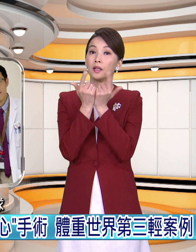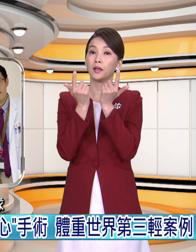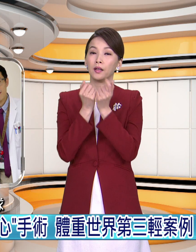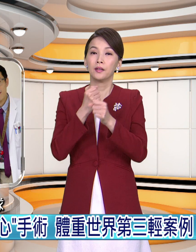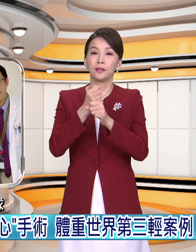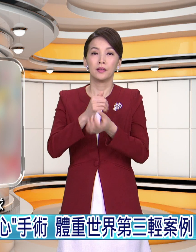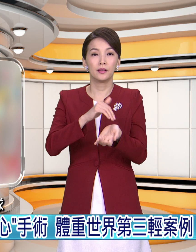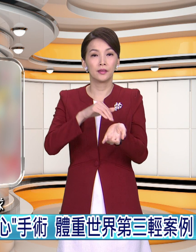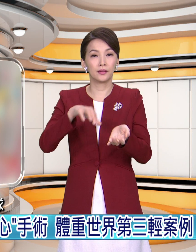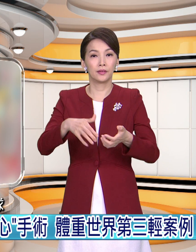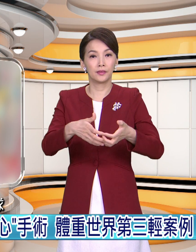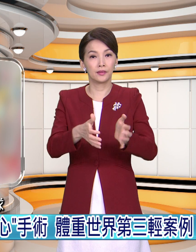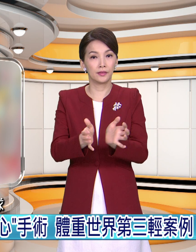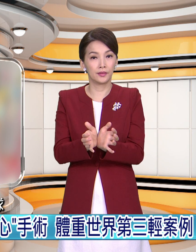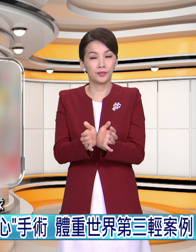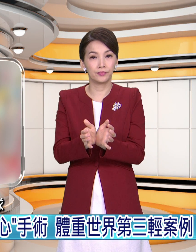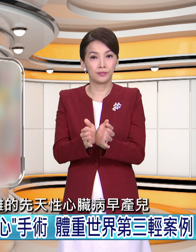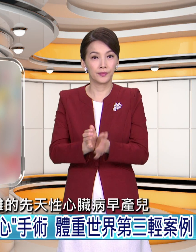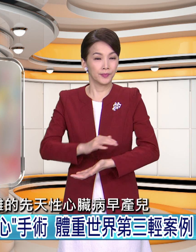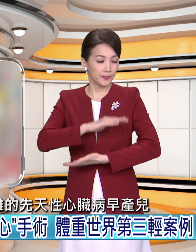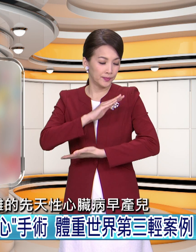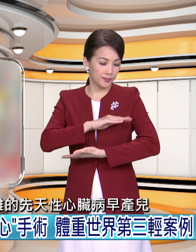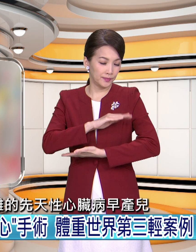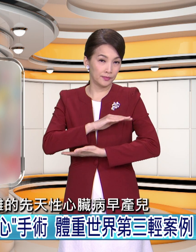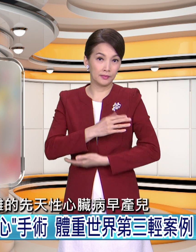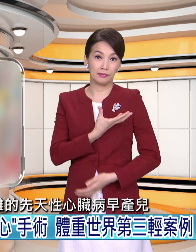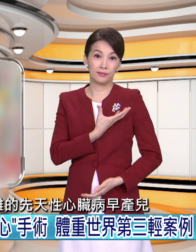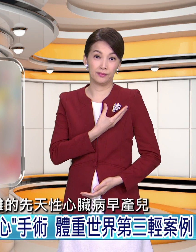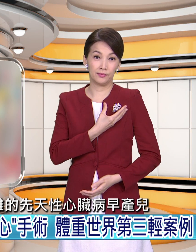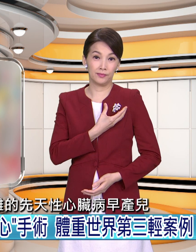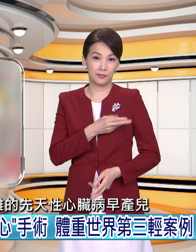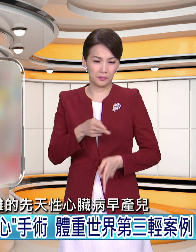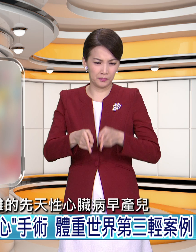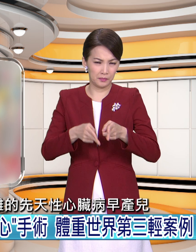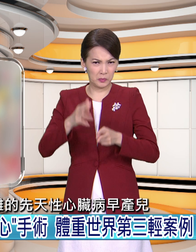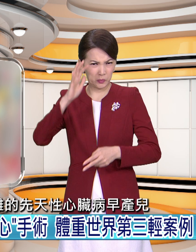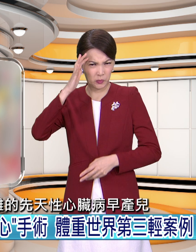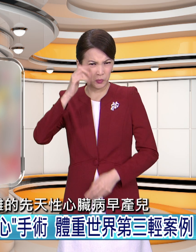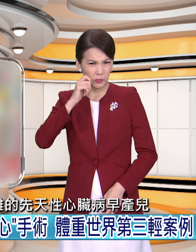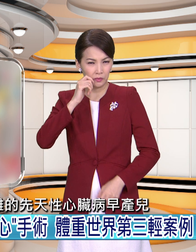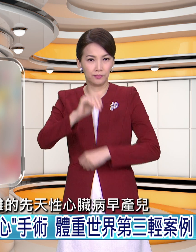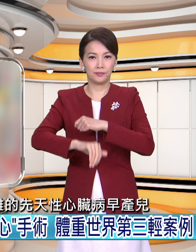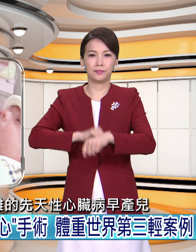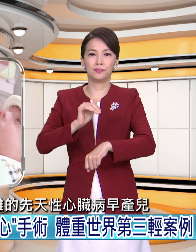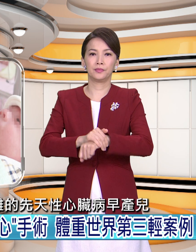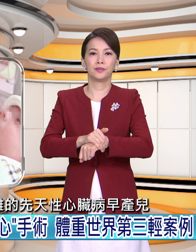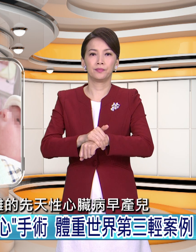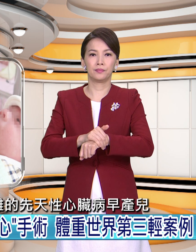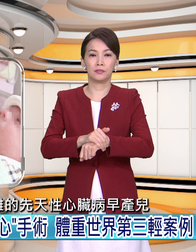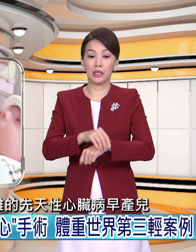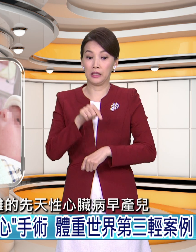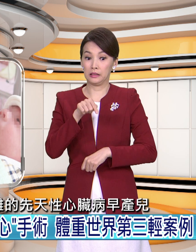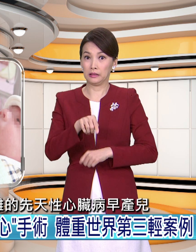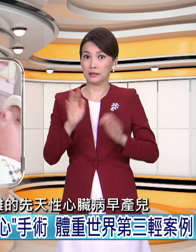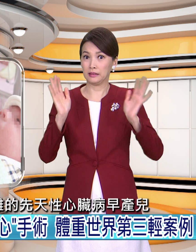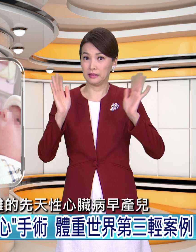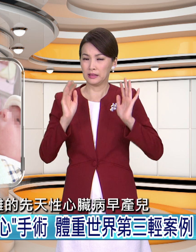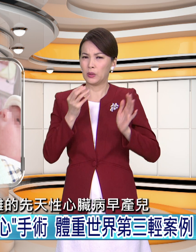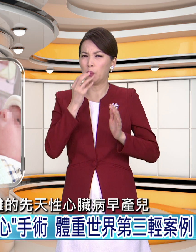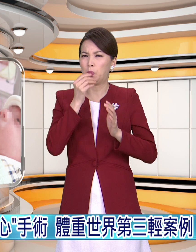台北马偕医疗团队为一名罹患极复杂的先天性心脏病早产儿，在